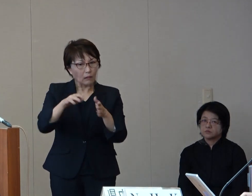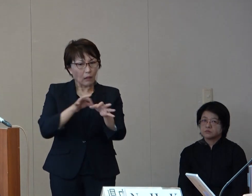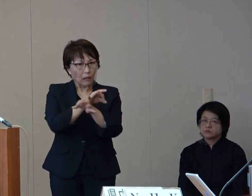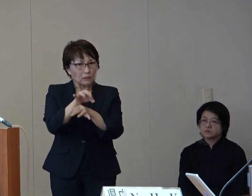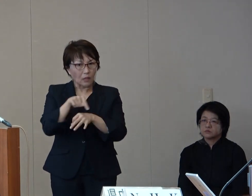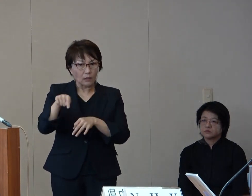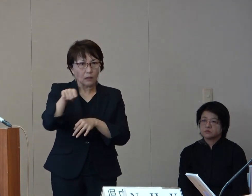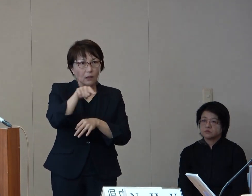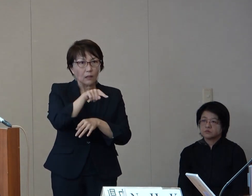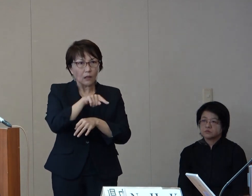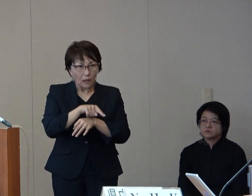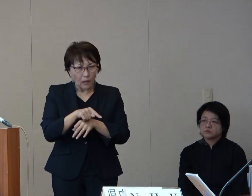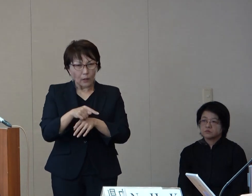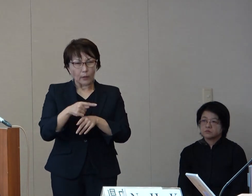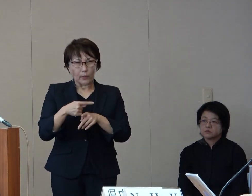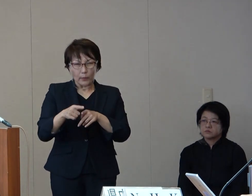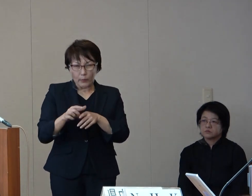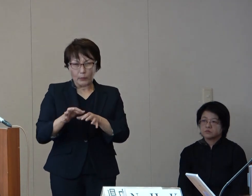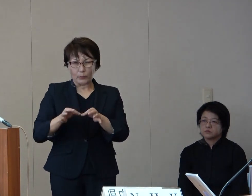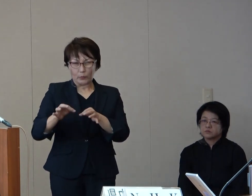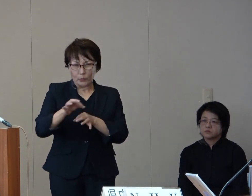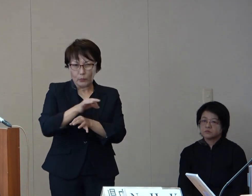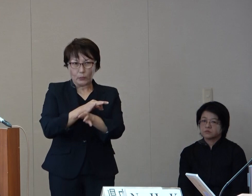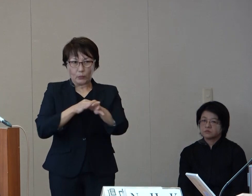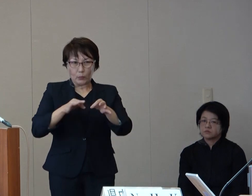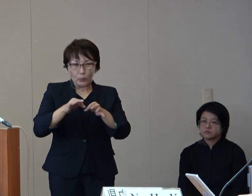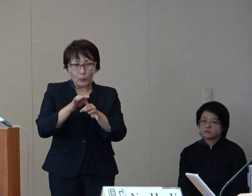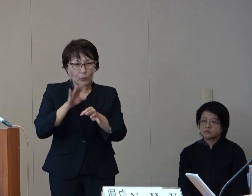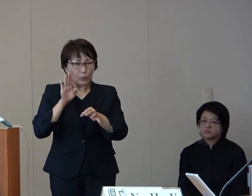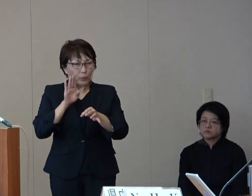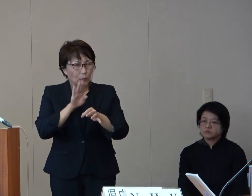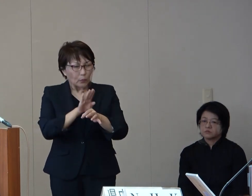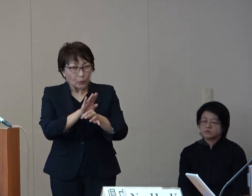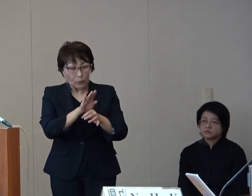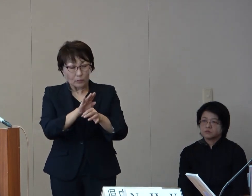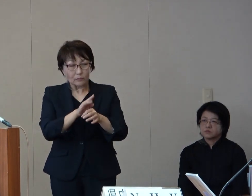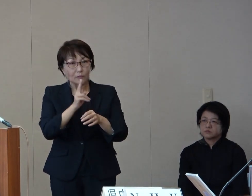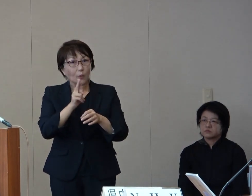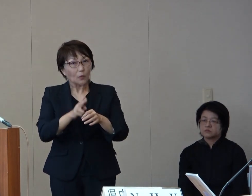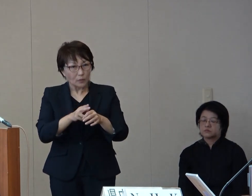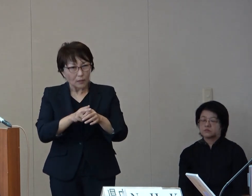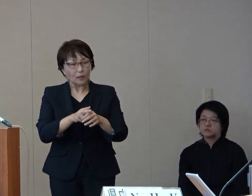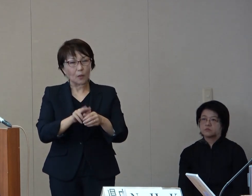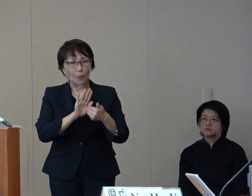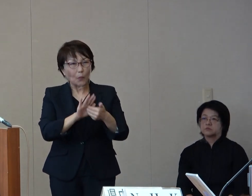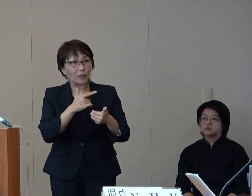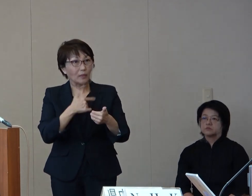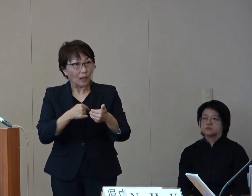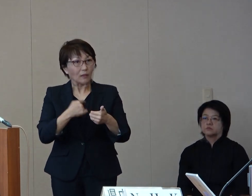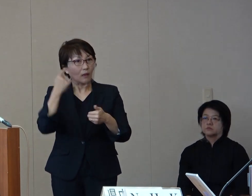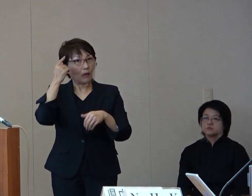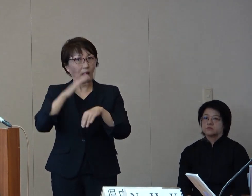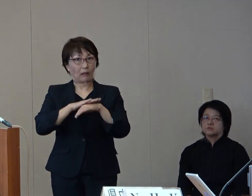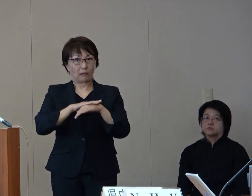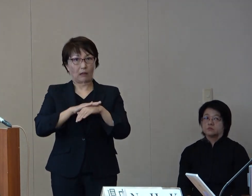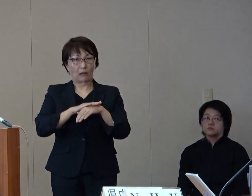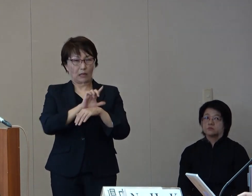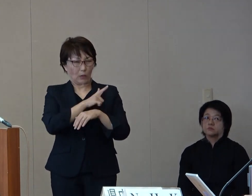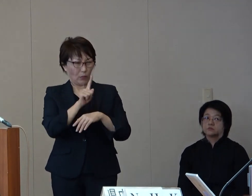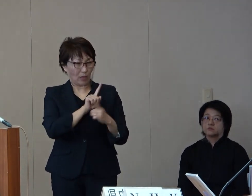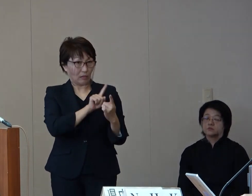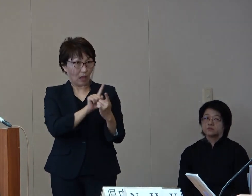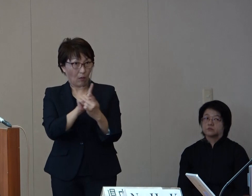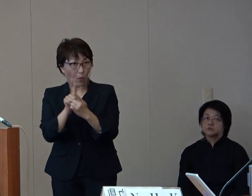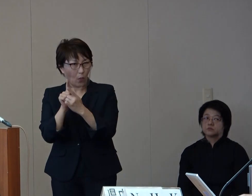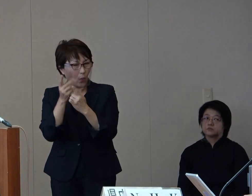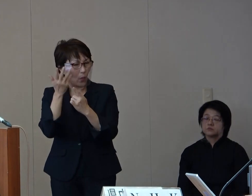経済の少しでも回してきながら完成後 state くださいいうことで荒れる対応